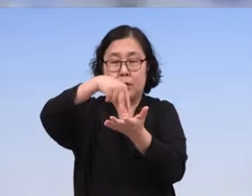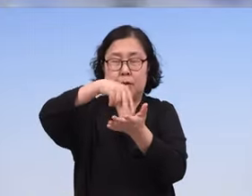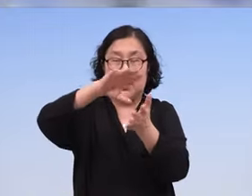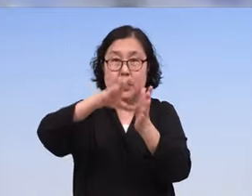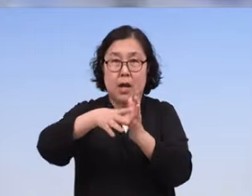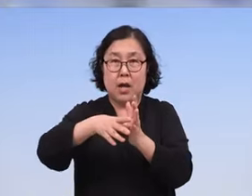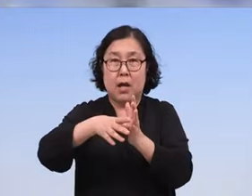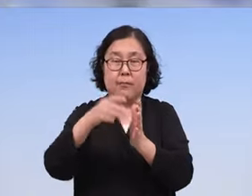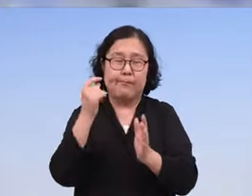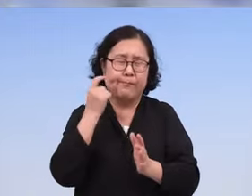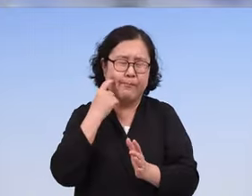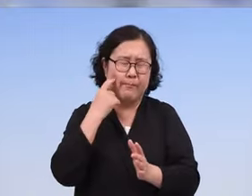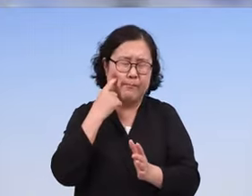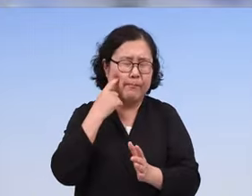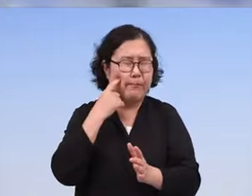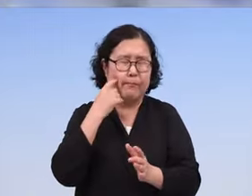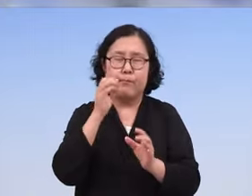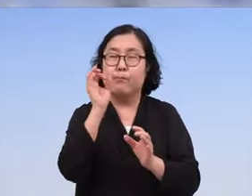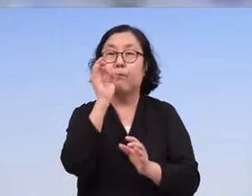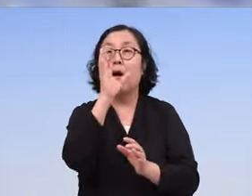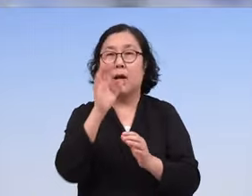너무나 위선적인 그